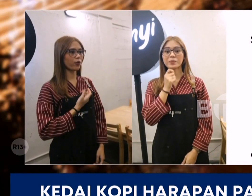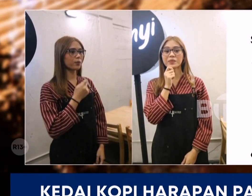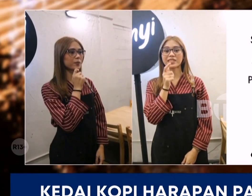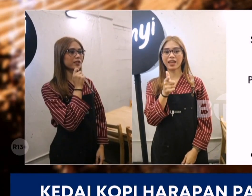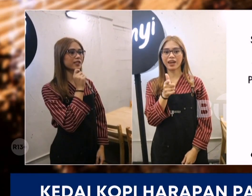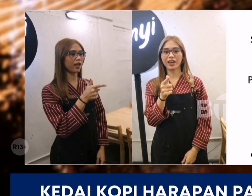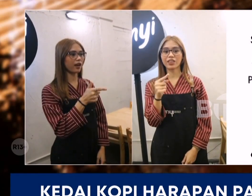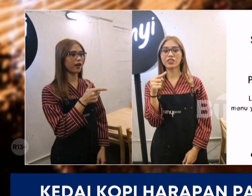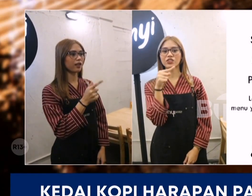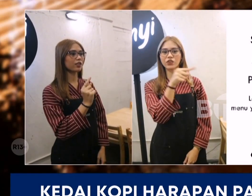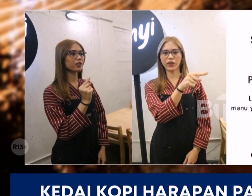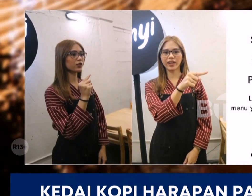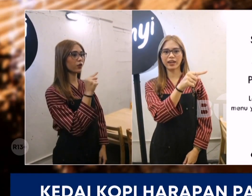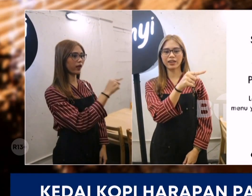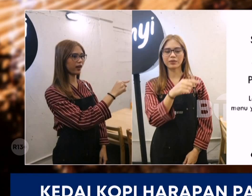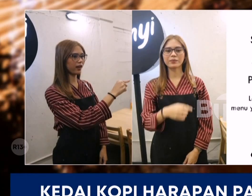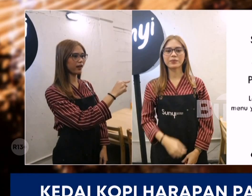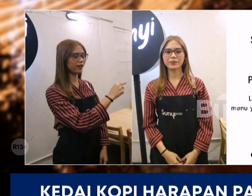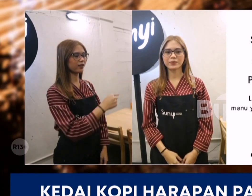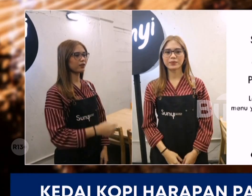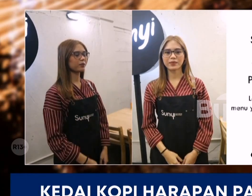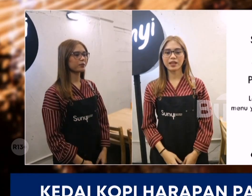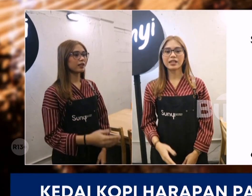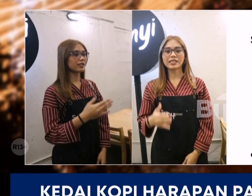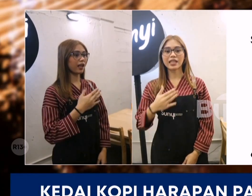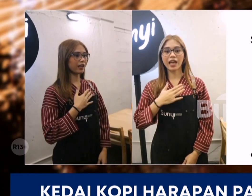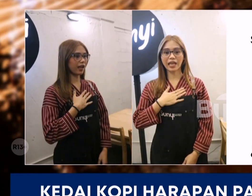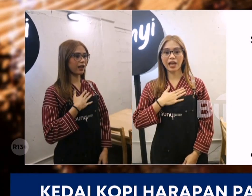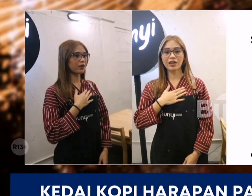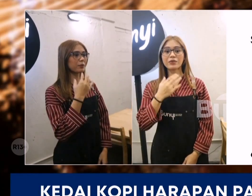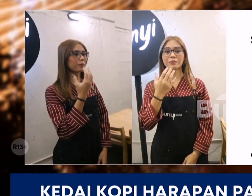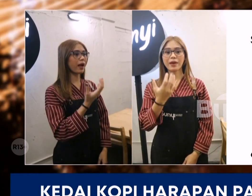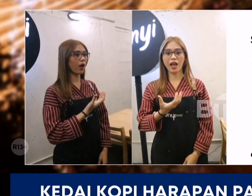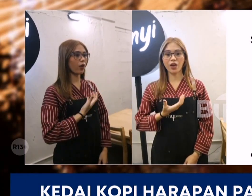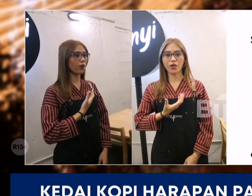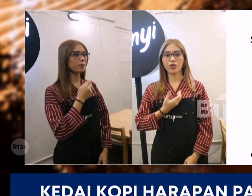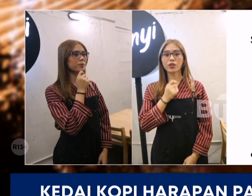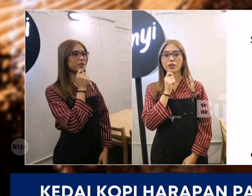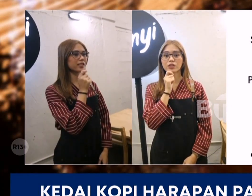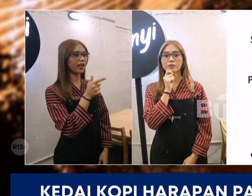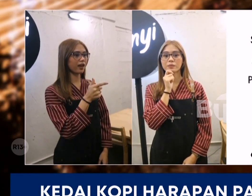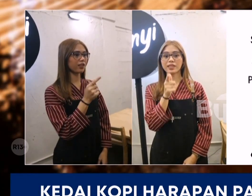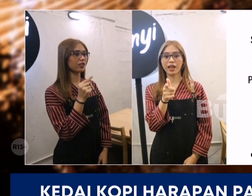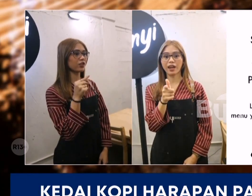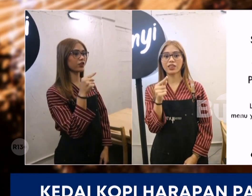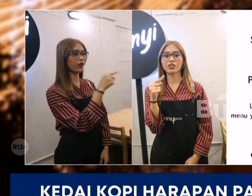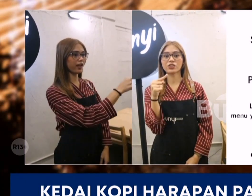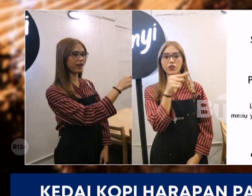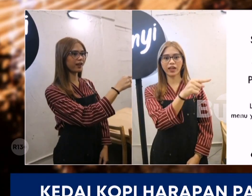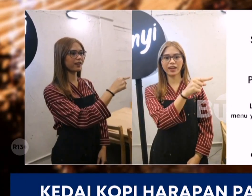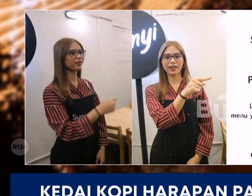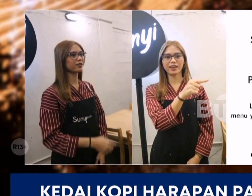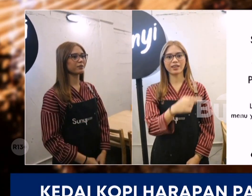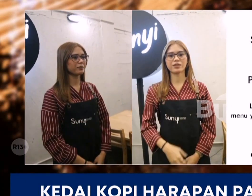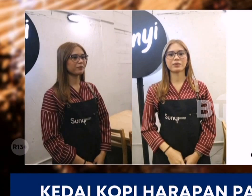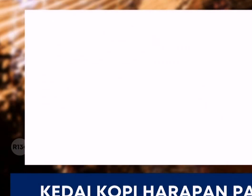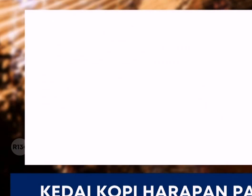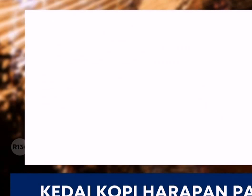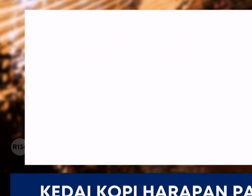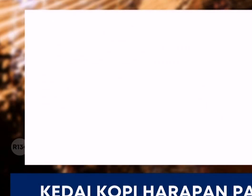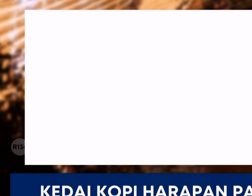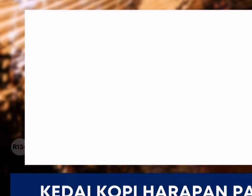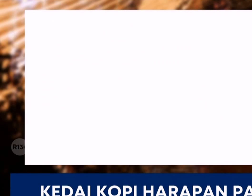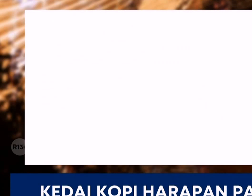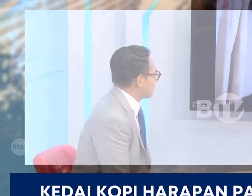baik, belajar bagaimana caranya supaya bisa memberikan lapangan pekerjaan yang terbaik lah untuk mereka. Bahwa selain investasi